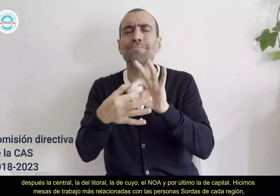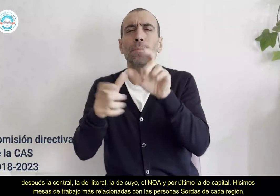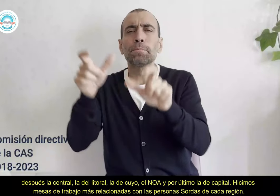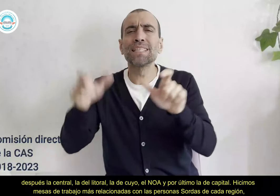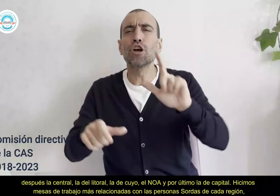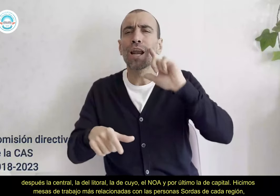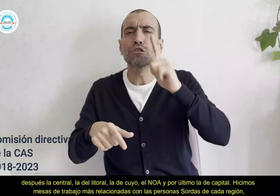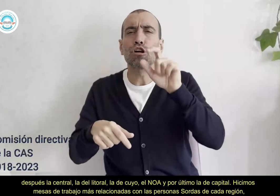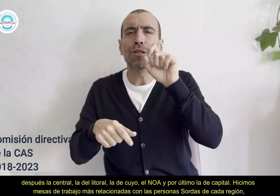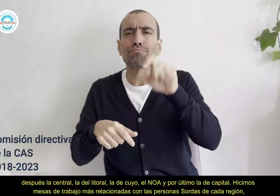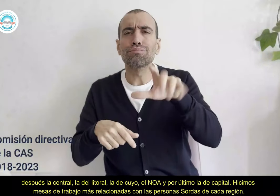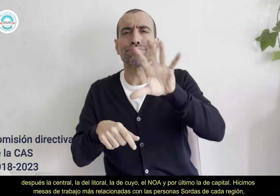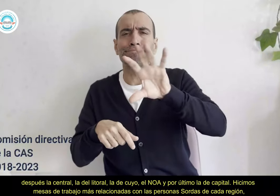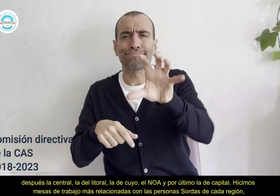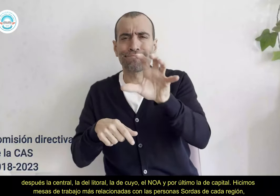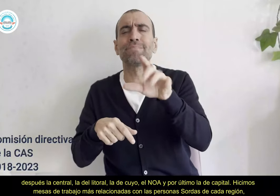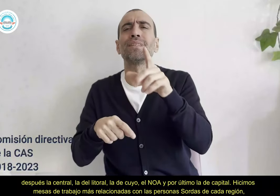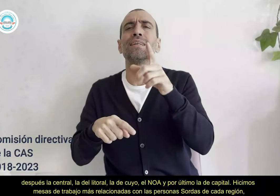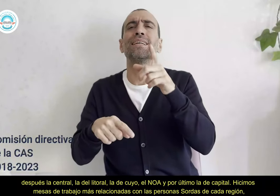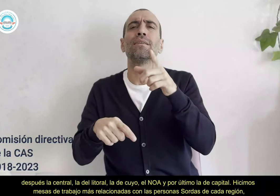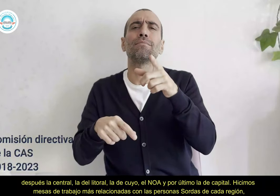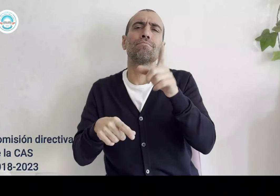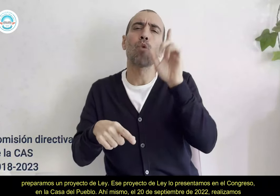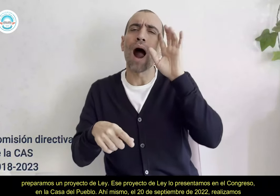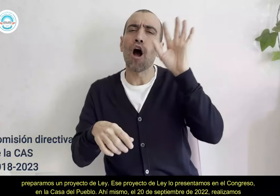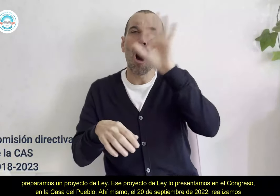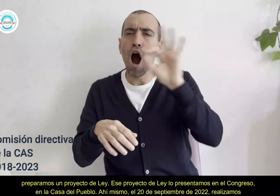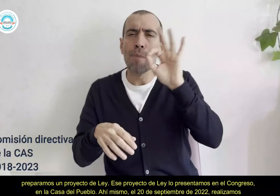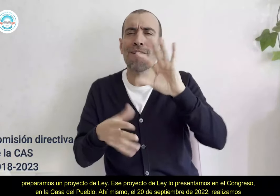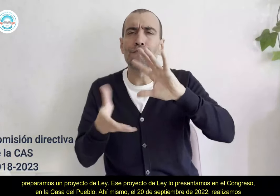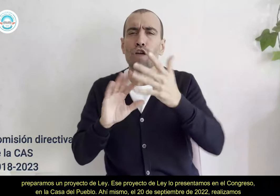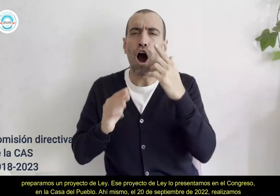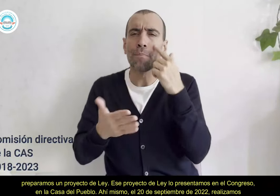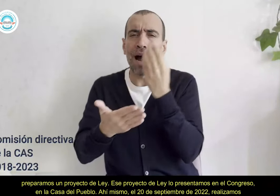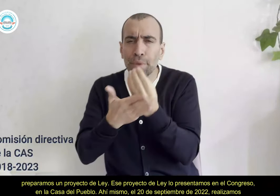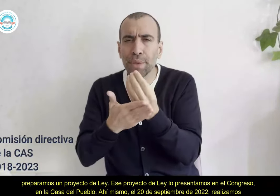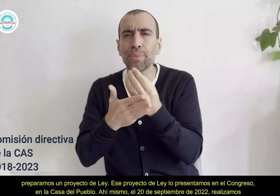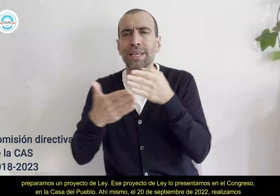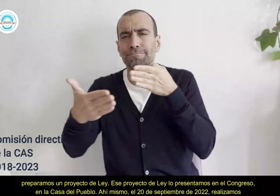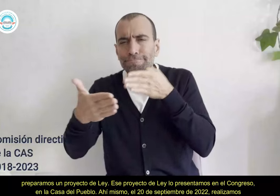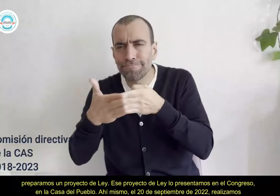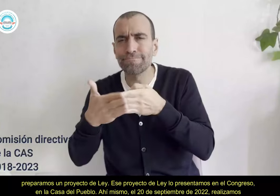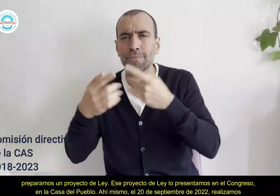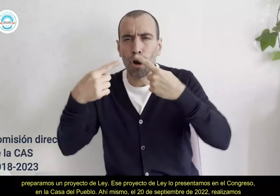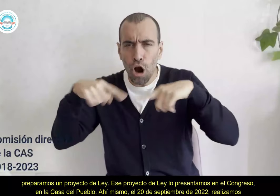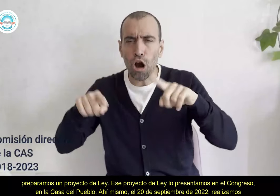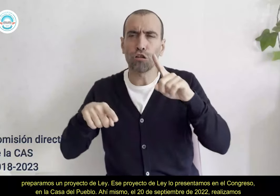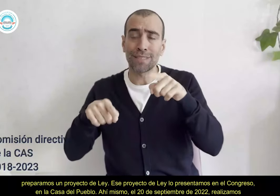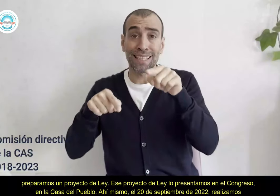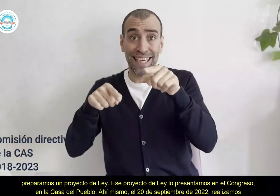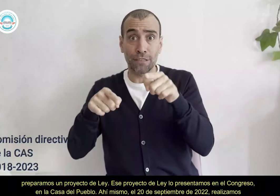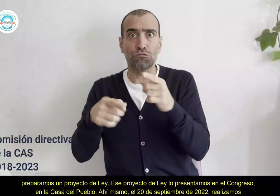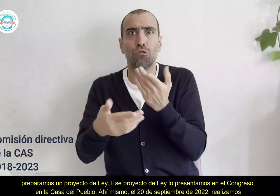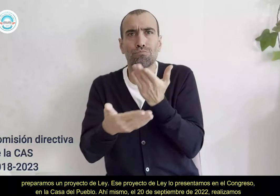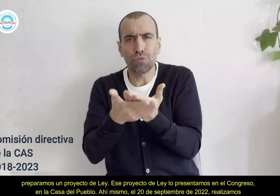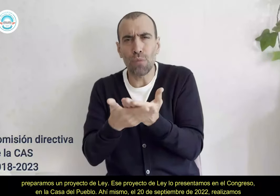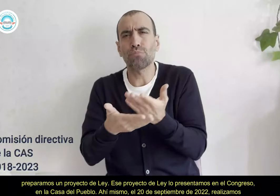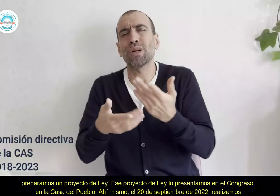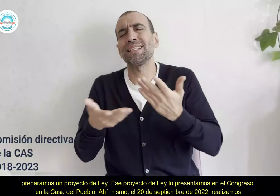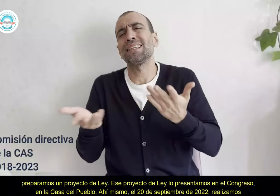trabajo más relacionadas con las personas sordas de cada región para saber su opinión, sus formas de vida, sus barreras y